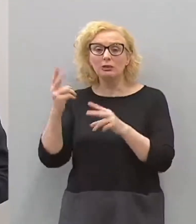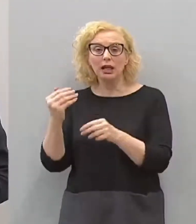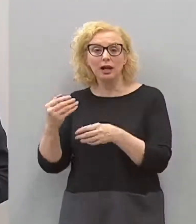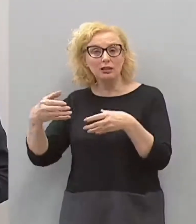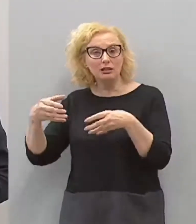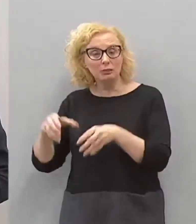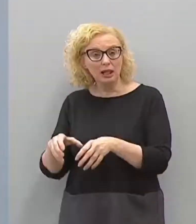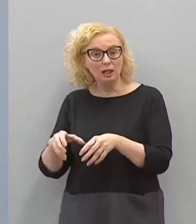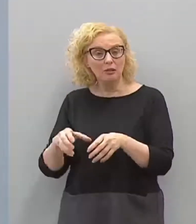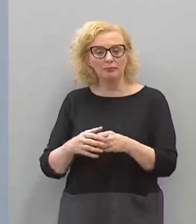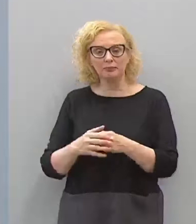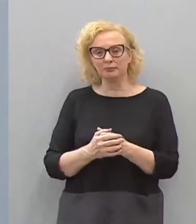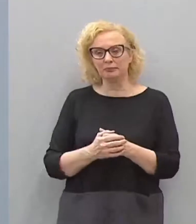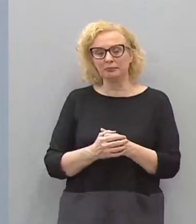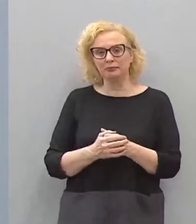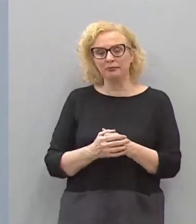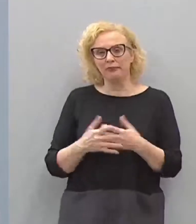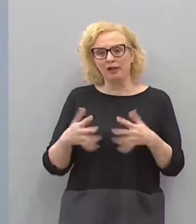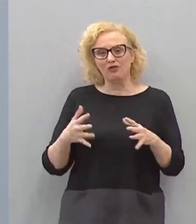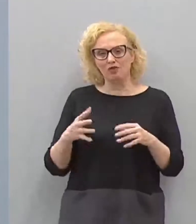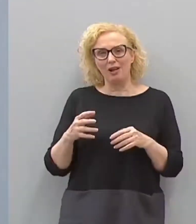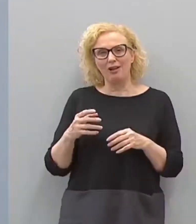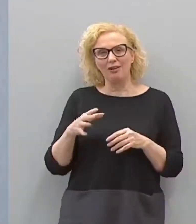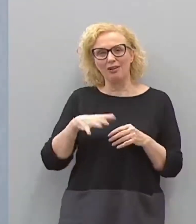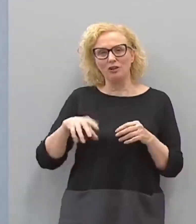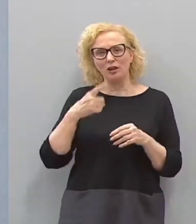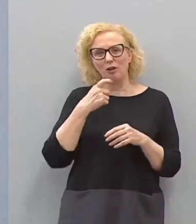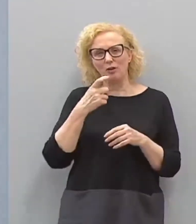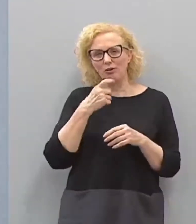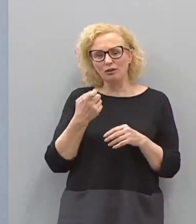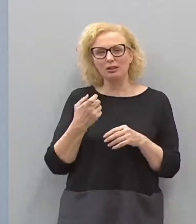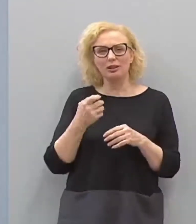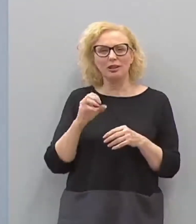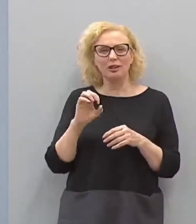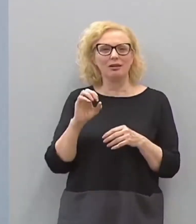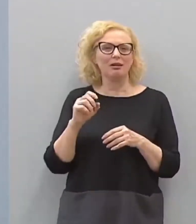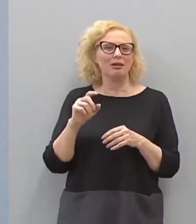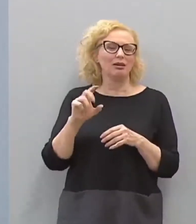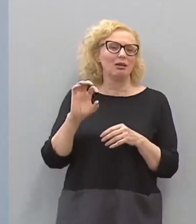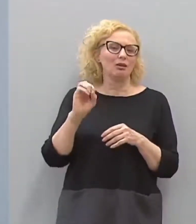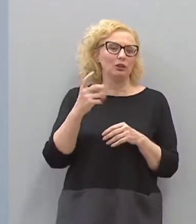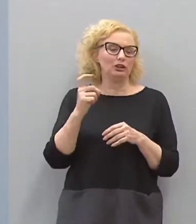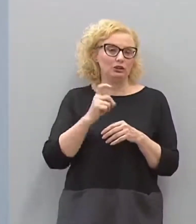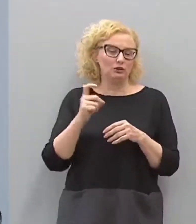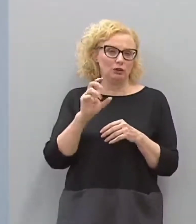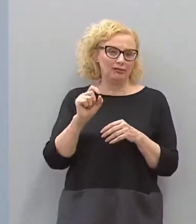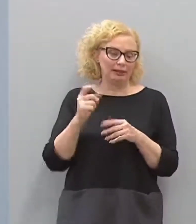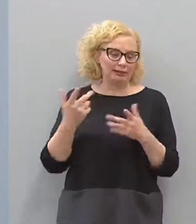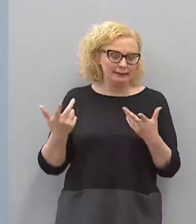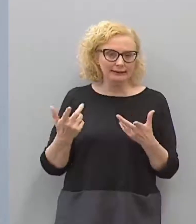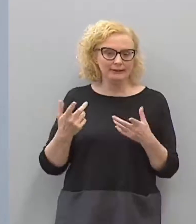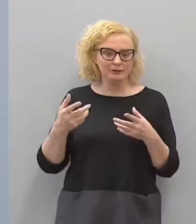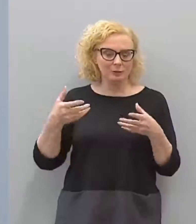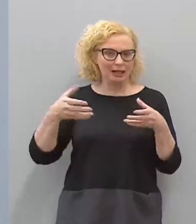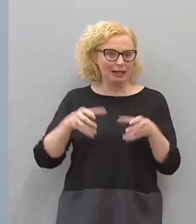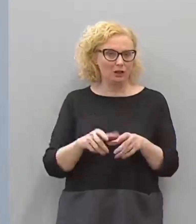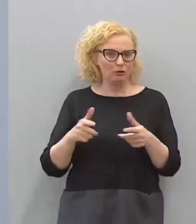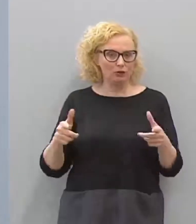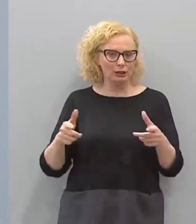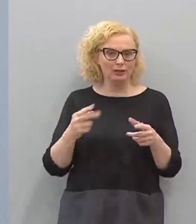francamente veniamo da quindi da venti giorni di zona rossa anche l'estensione dobbiamo pensare i contagi non calano e le terapie intensive non